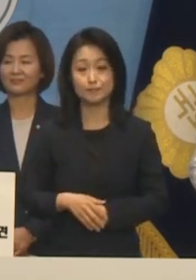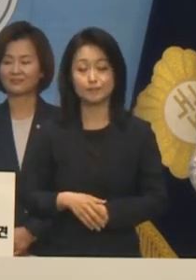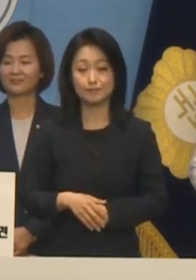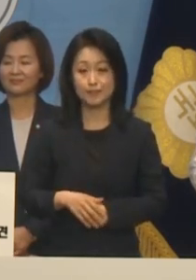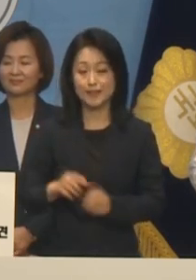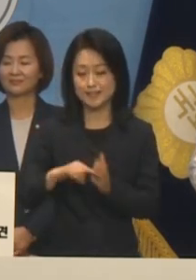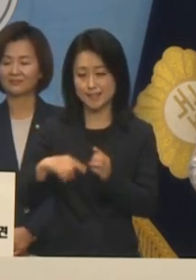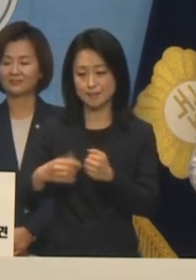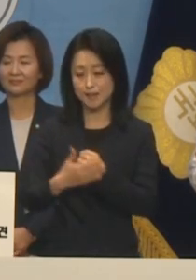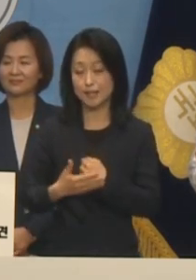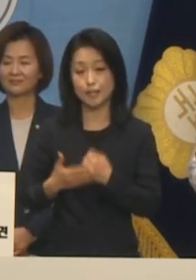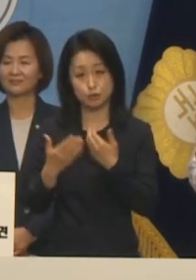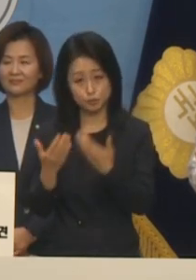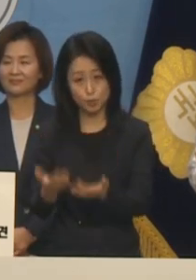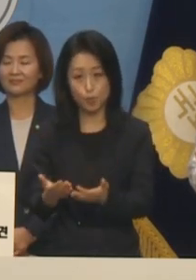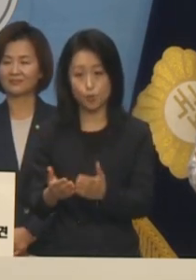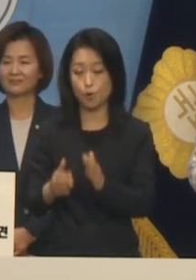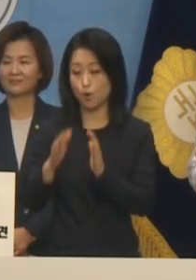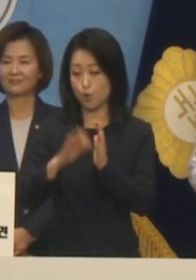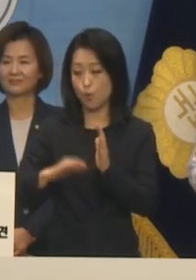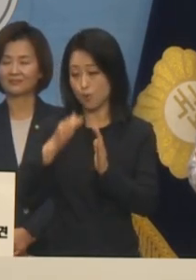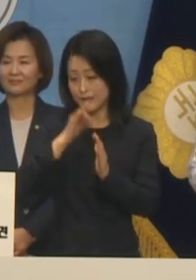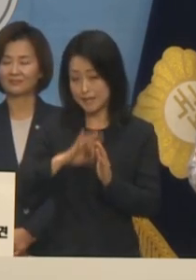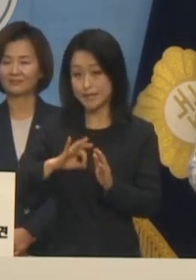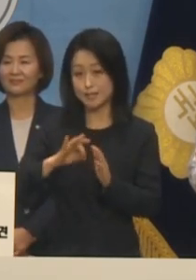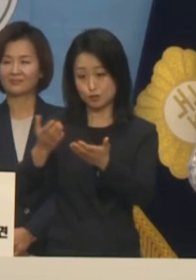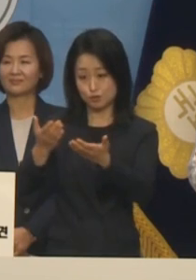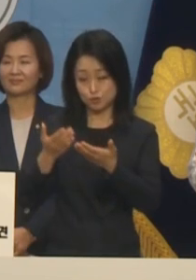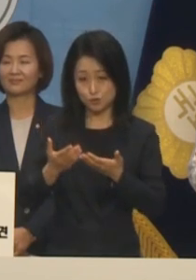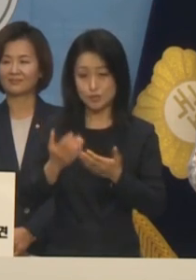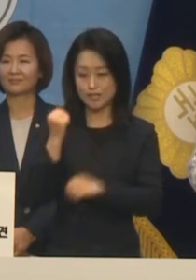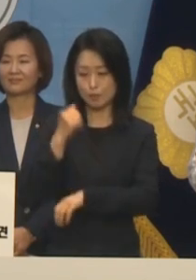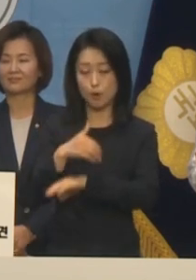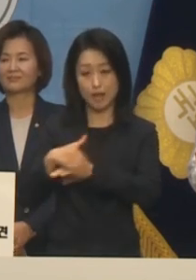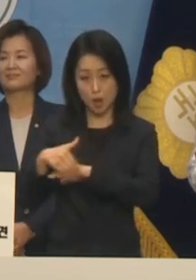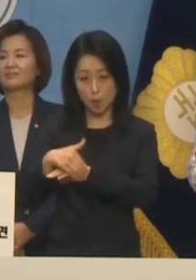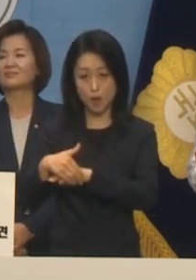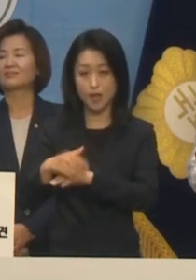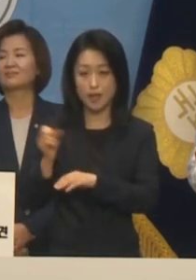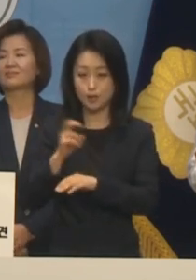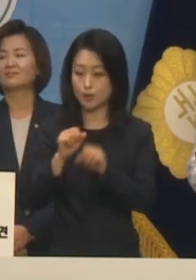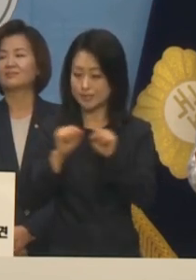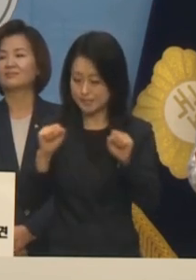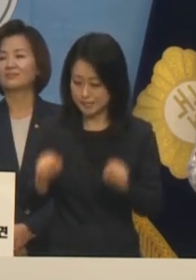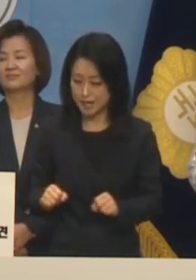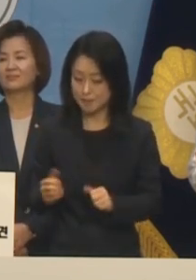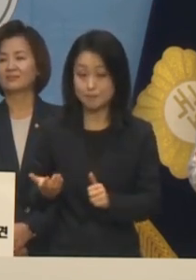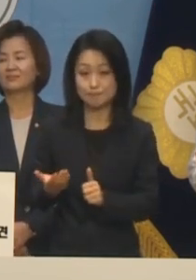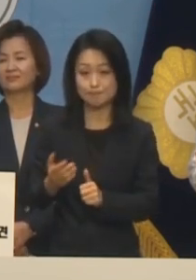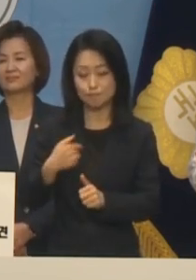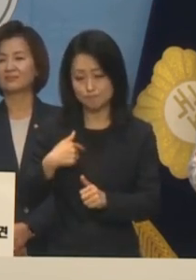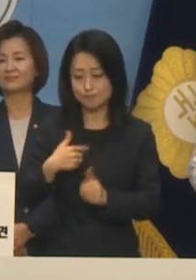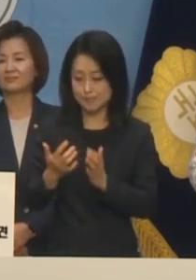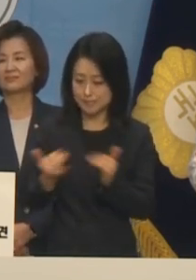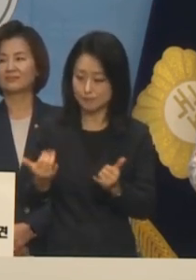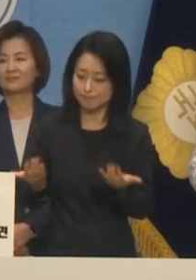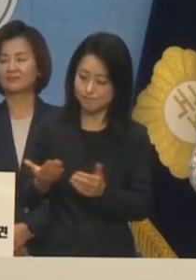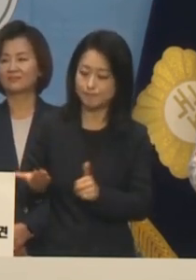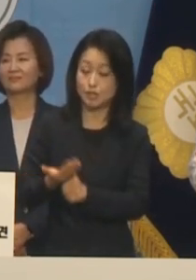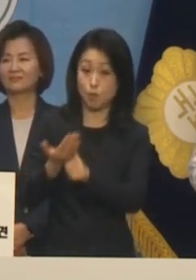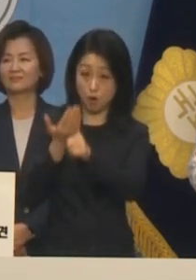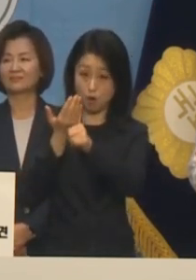세액 공제와 공익적 제공기관의 육성, 기본계획을 통한 체계적인 제공기관 지원은 이러한